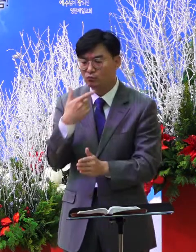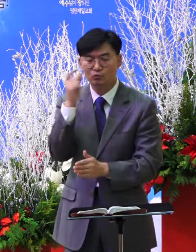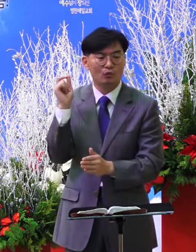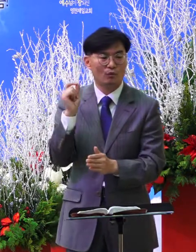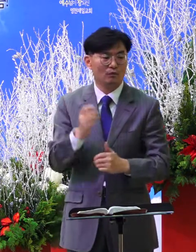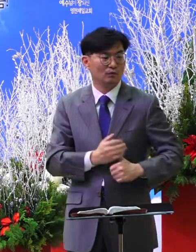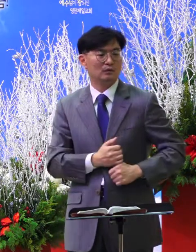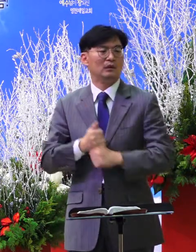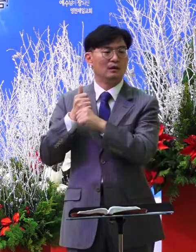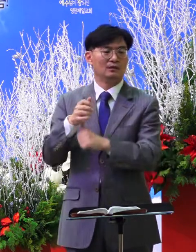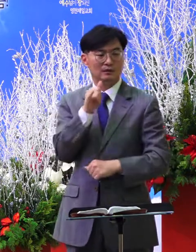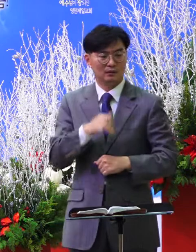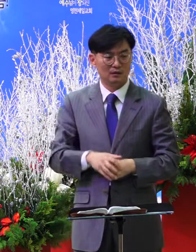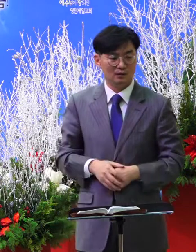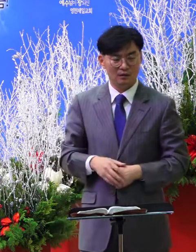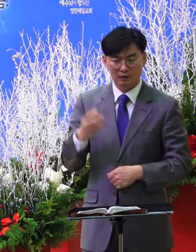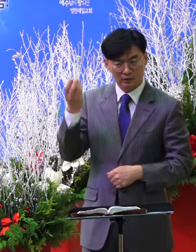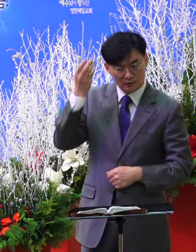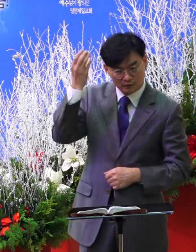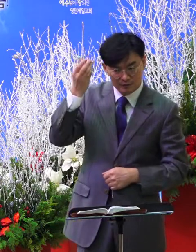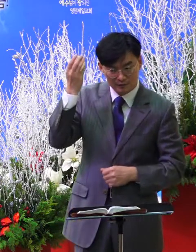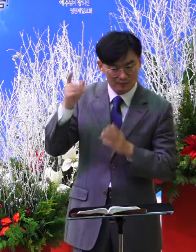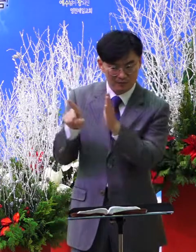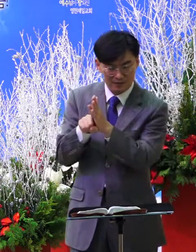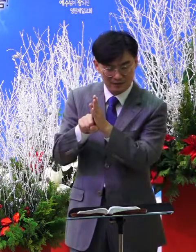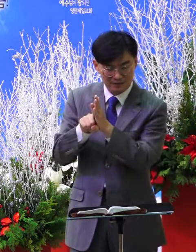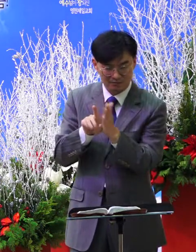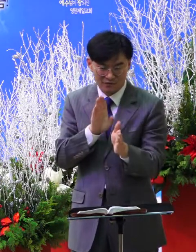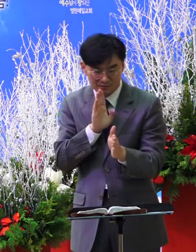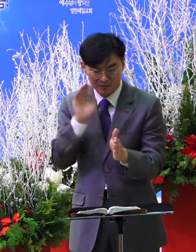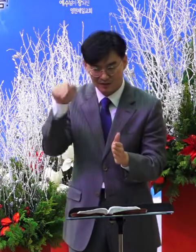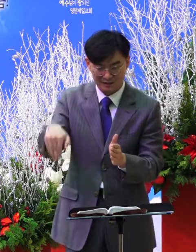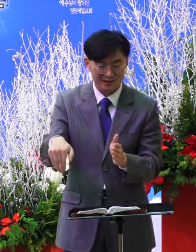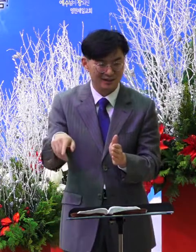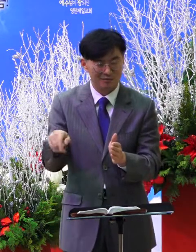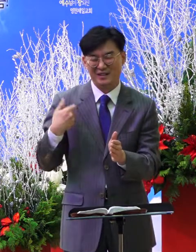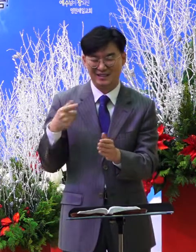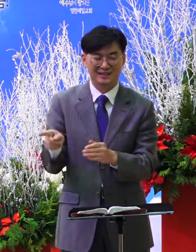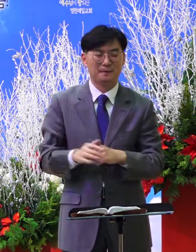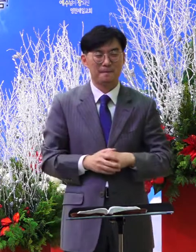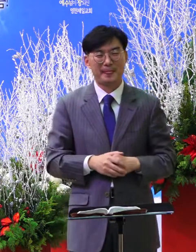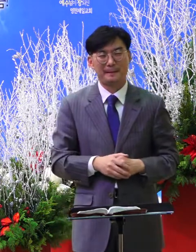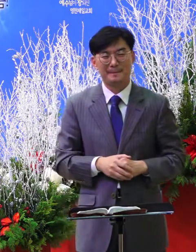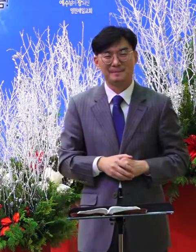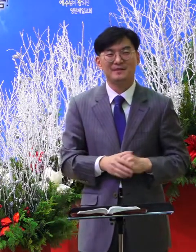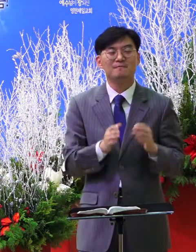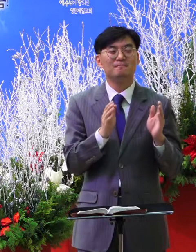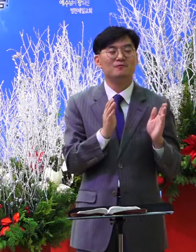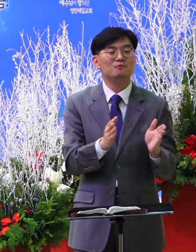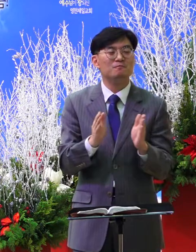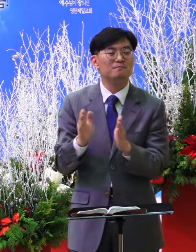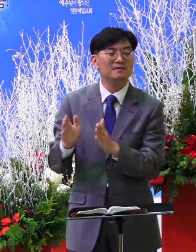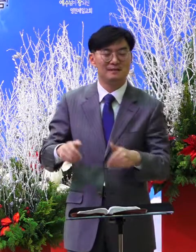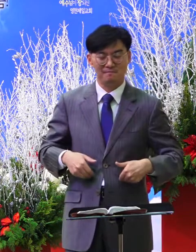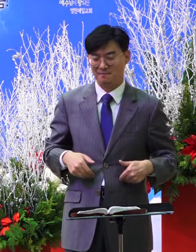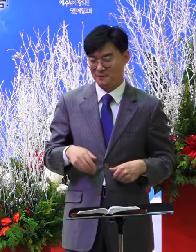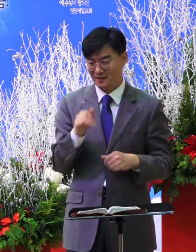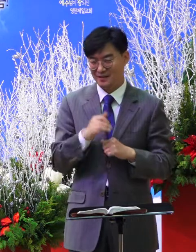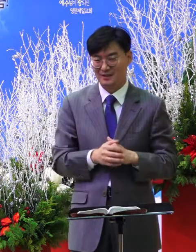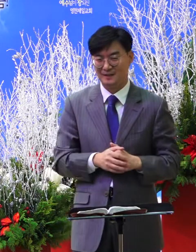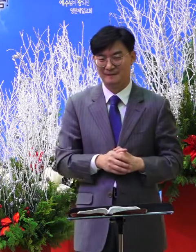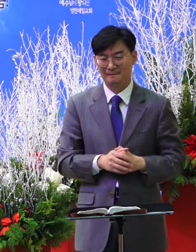것이고 준비하지 않았다 하는 것입니다. 사단이 우리를 흔들려고